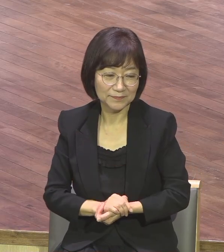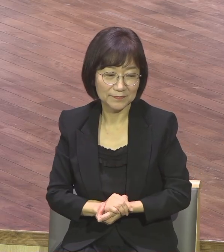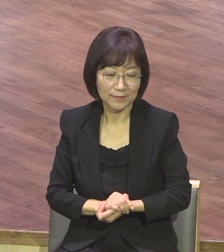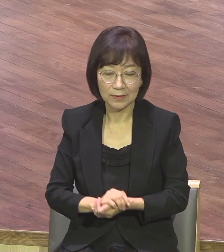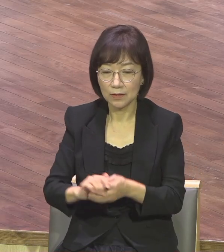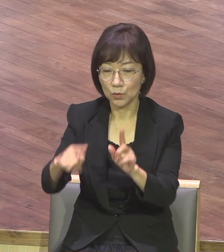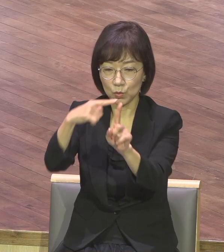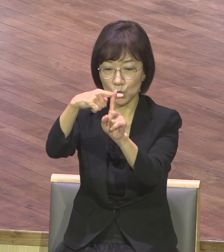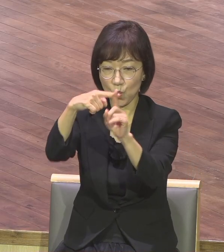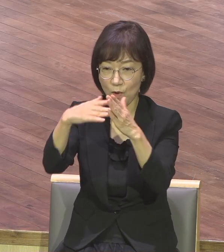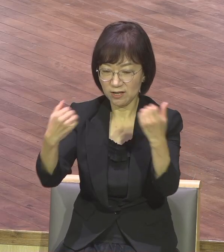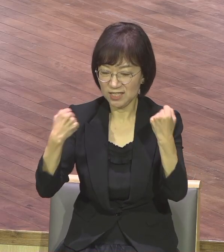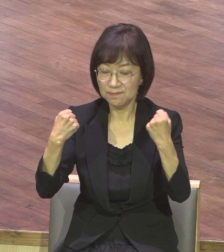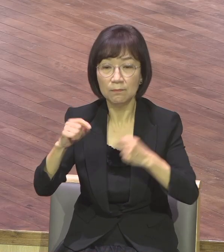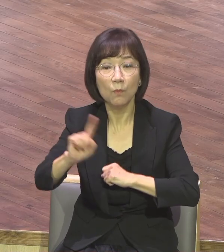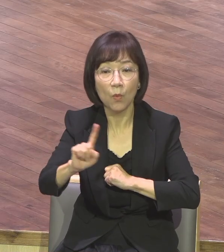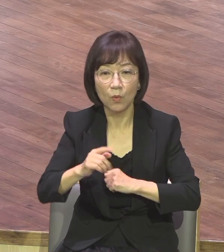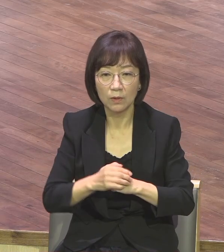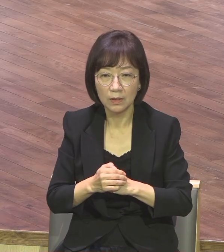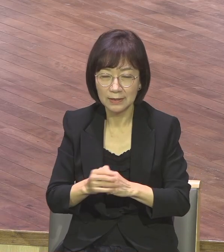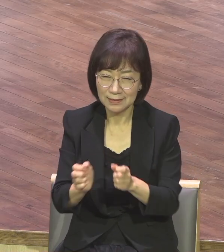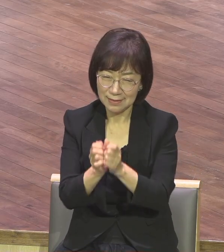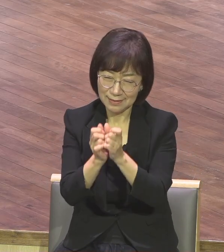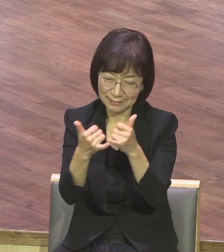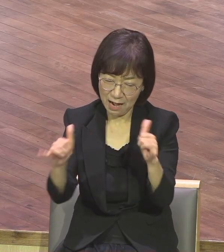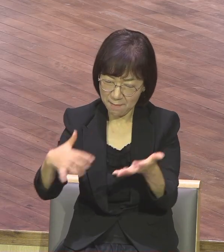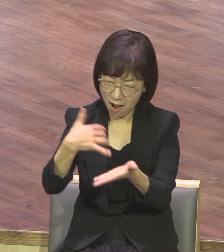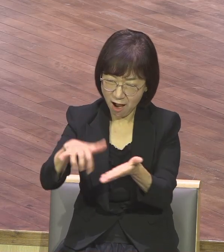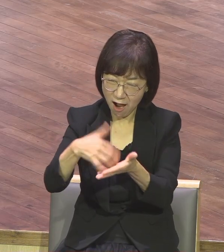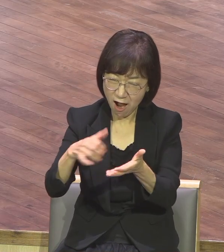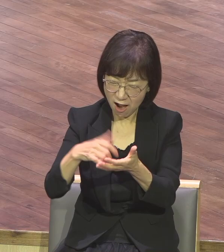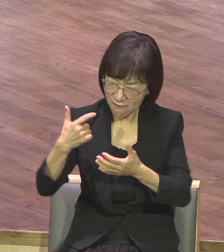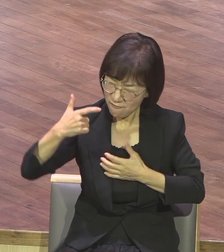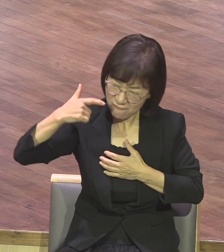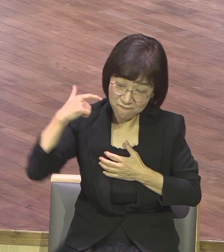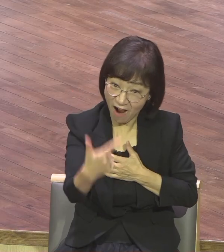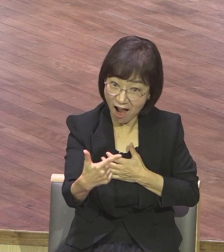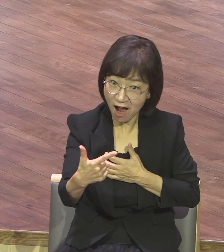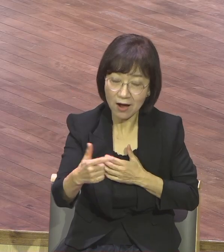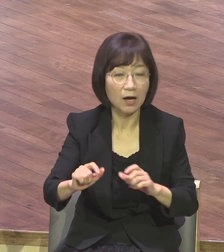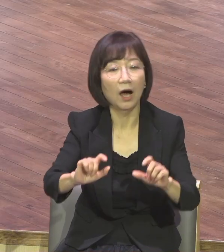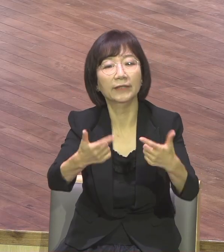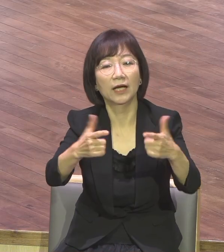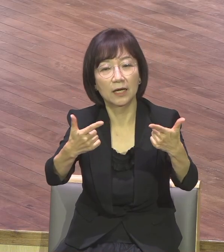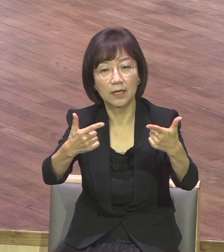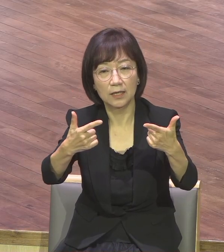교회의 힘은 얼마나 많은 사람이 모이느냐가 아니고